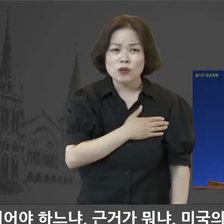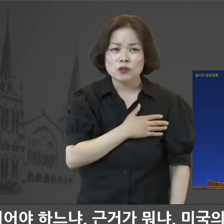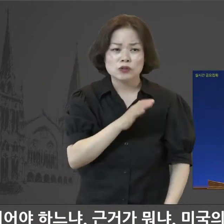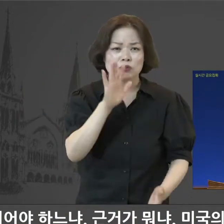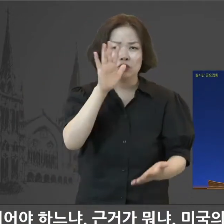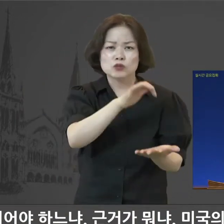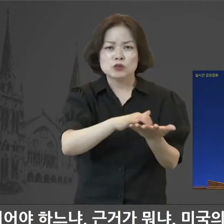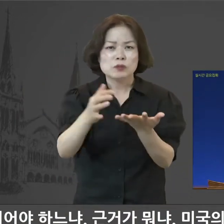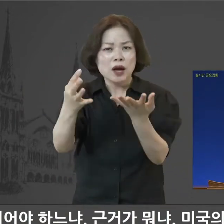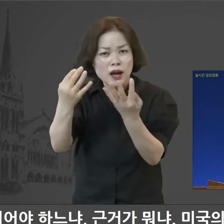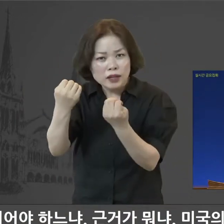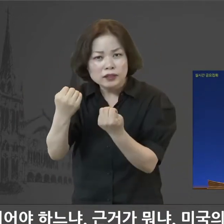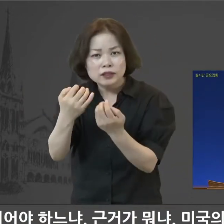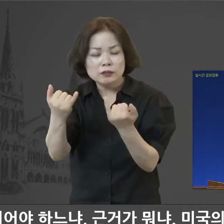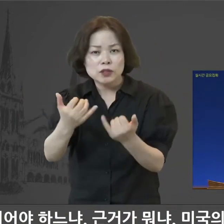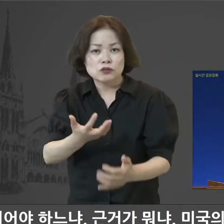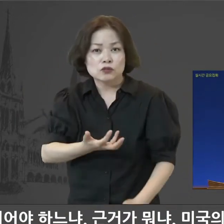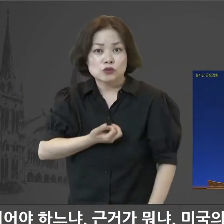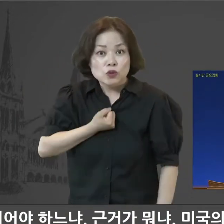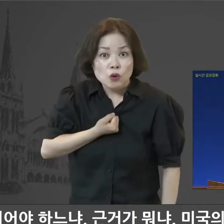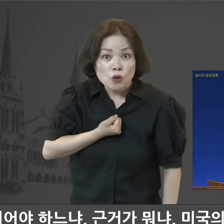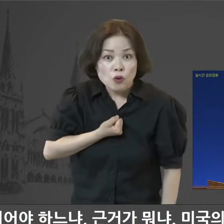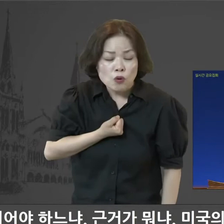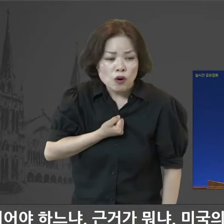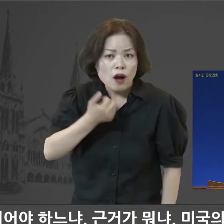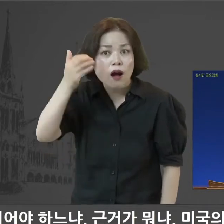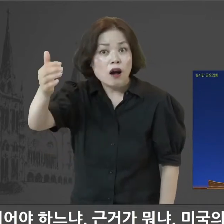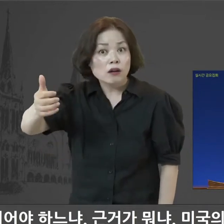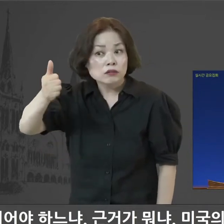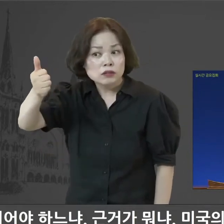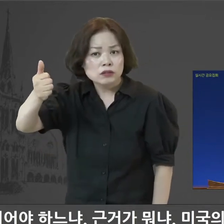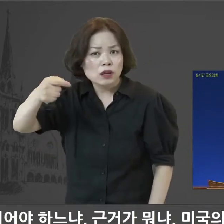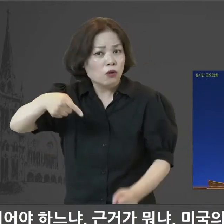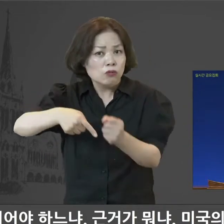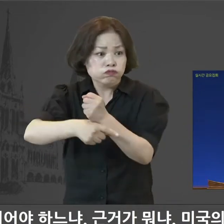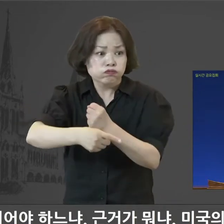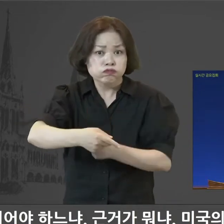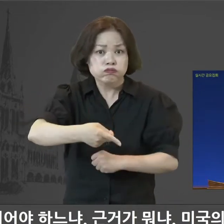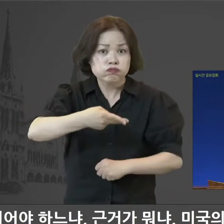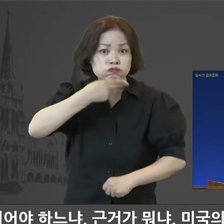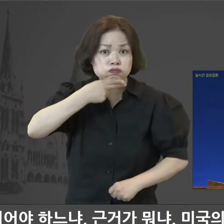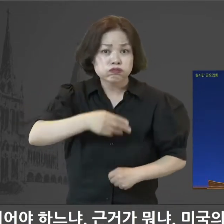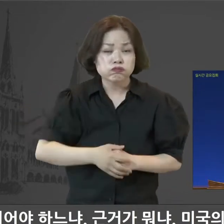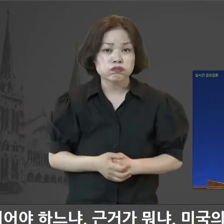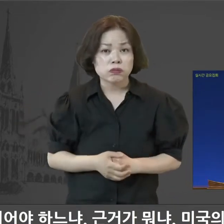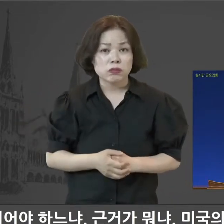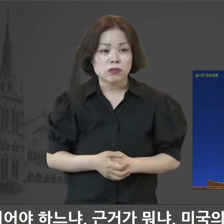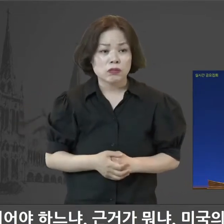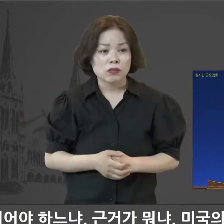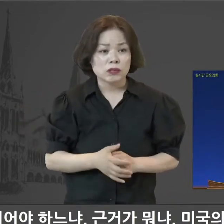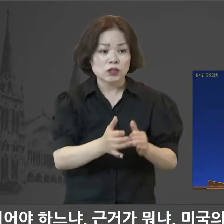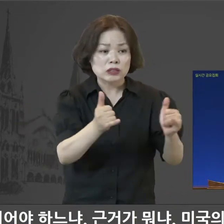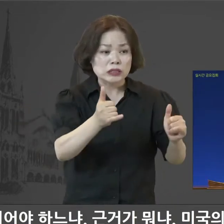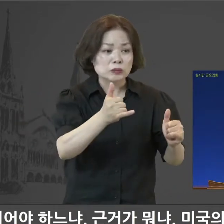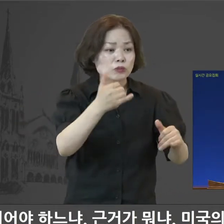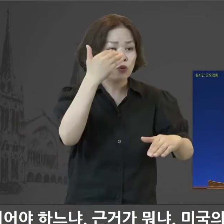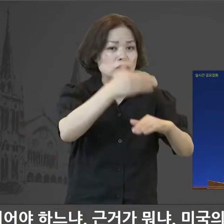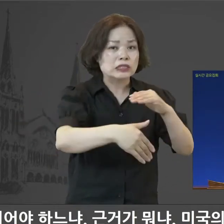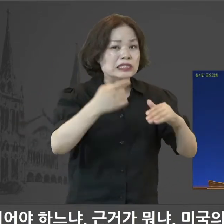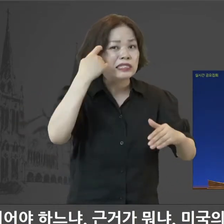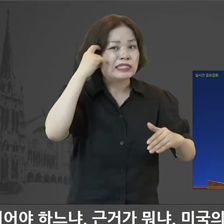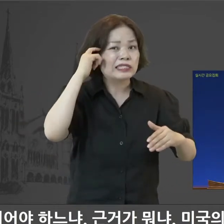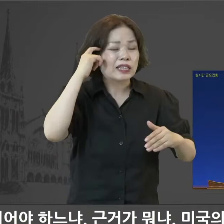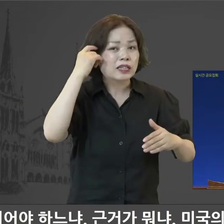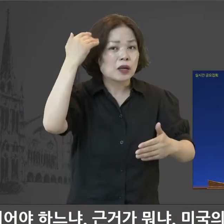수많은 분들이 하는 얘기를 보고 제가 충격을 받는데, 하나님은 과학적이지 않아요. 그런 건 인본주의예요. 교수님은 인본주의에